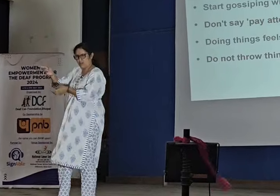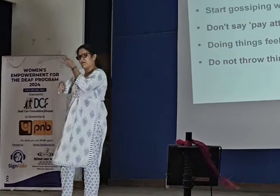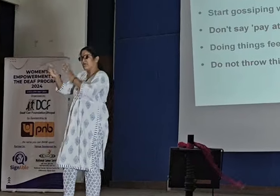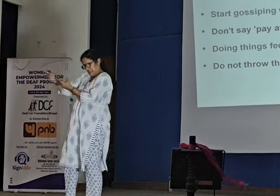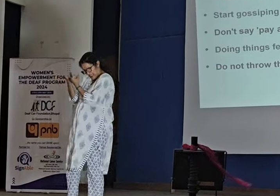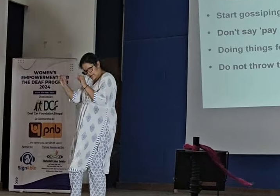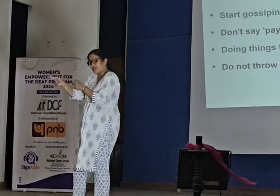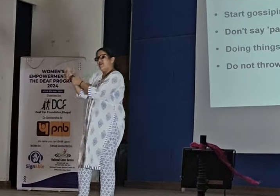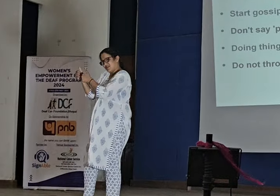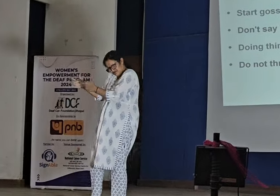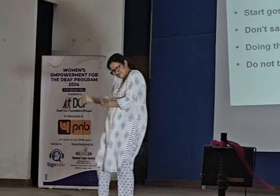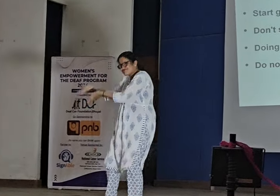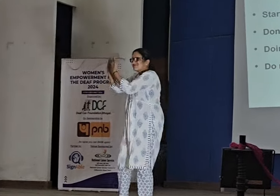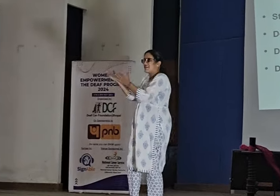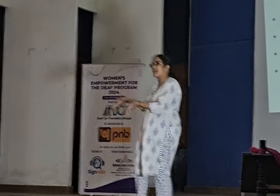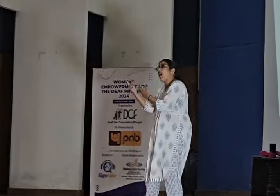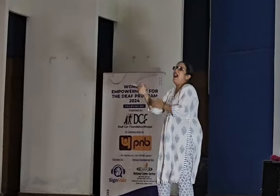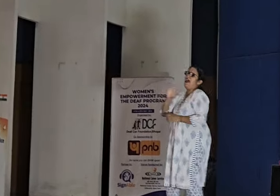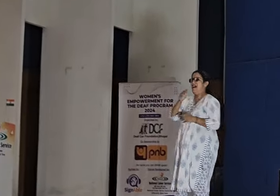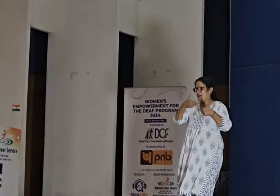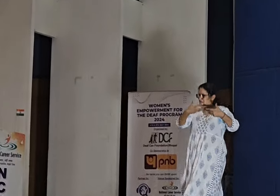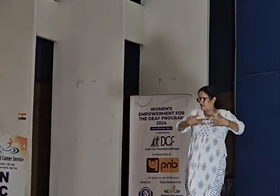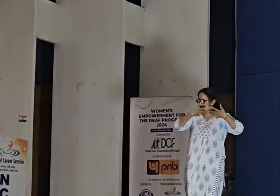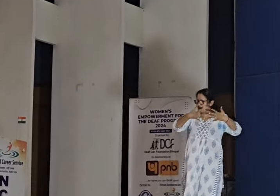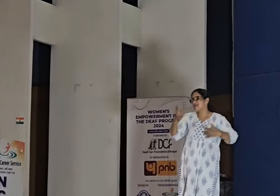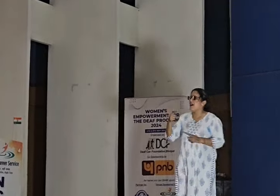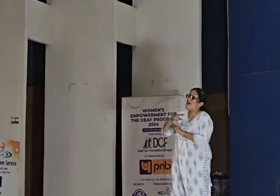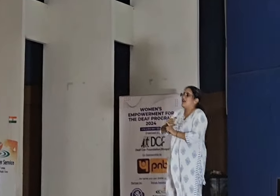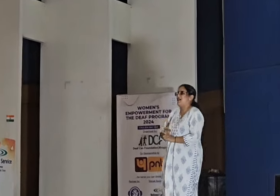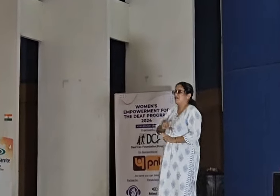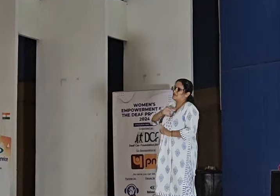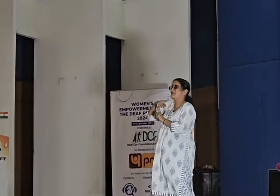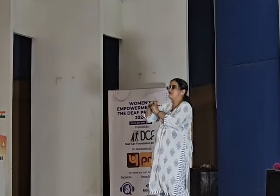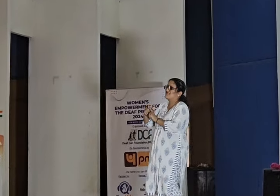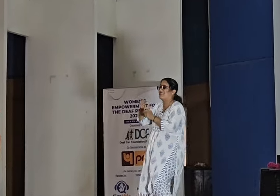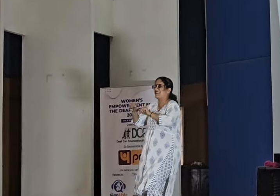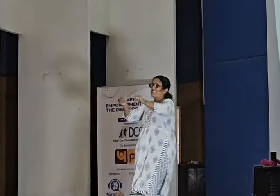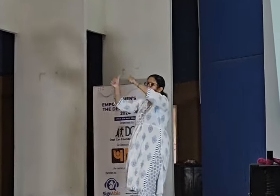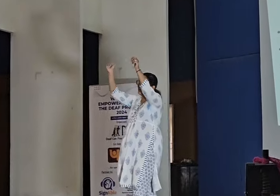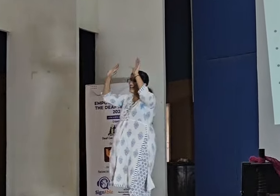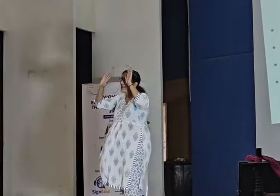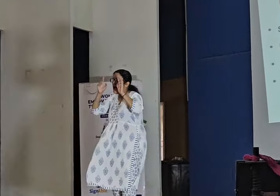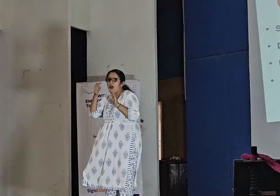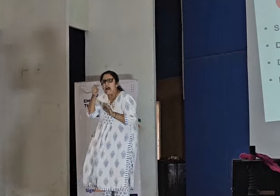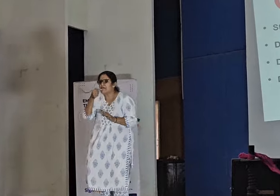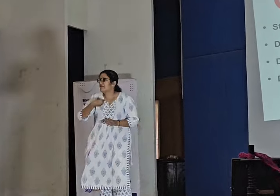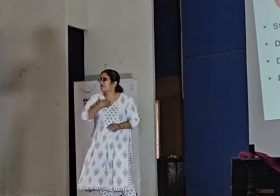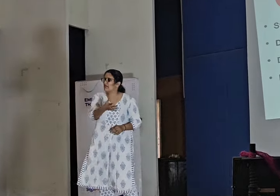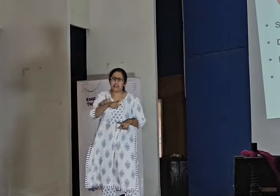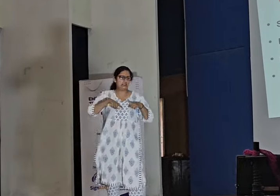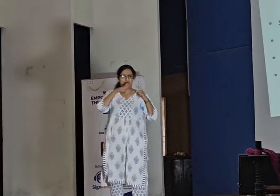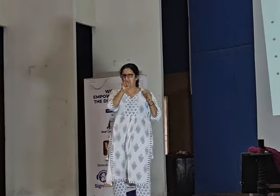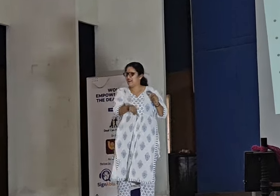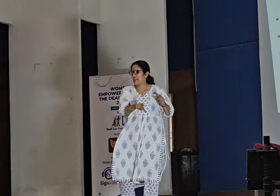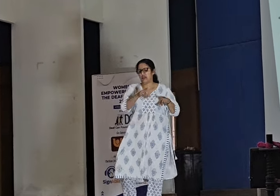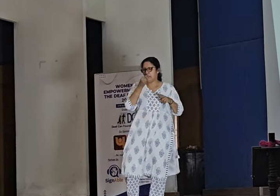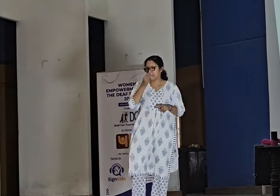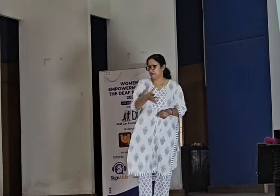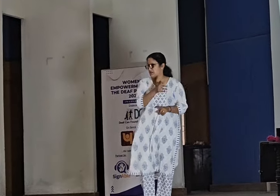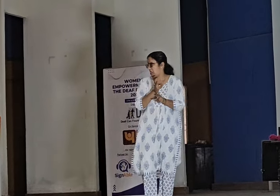आपका अशर वाले इंसान के साथ मिलते हैं तो कभी आप उनको ऐसी चीजें ना बोले, बेटर यही है कि आप उनको लाइफ में जितना मोटिवेशन दे सकते हैं,